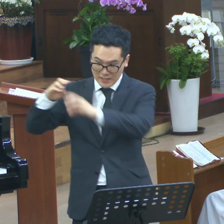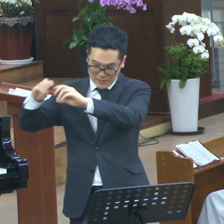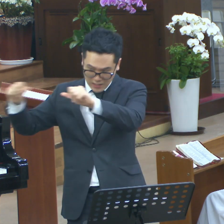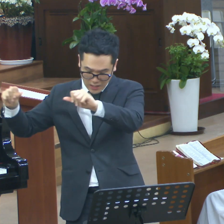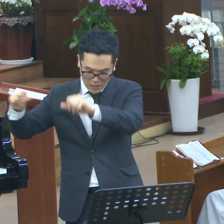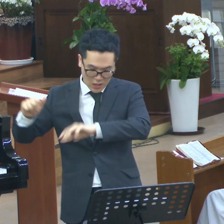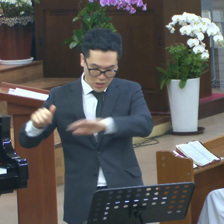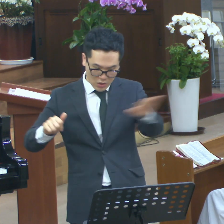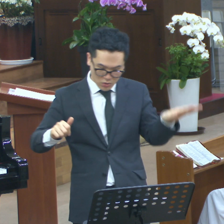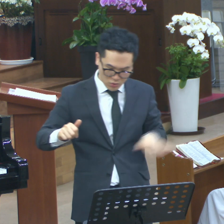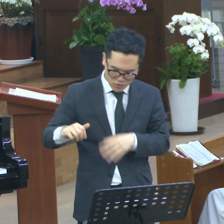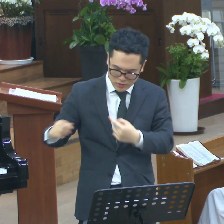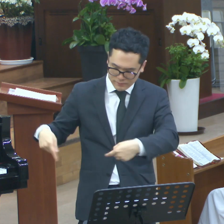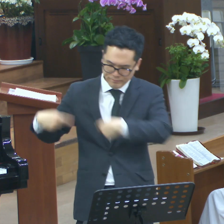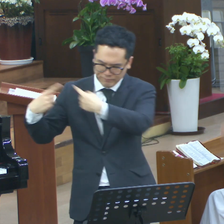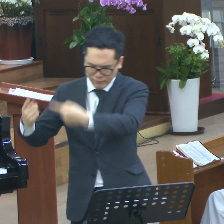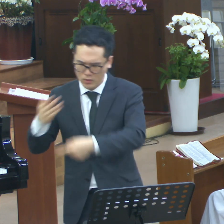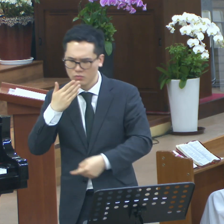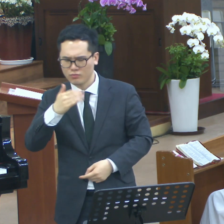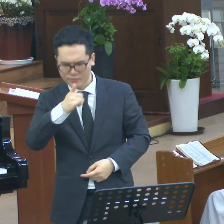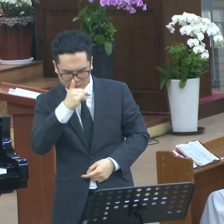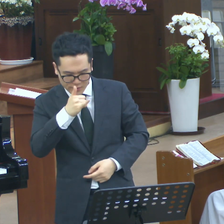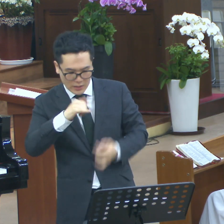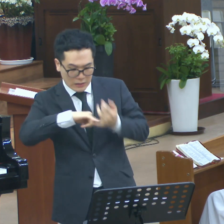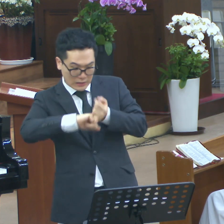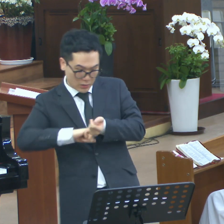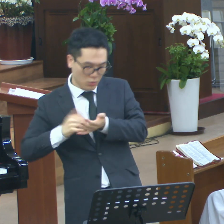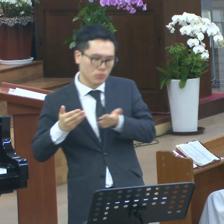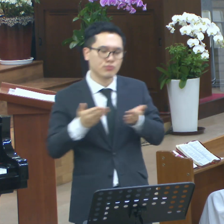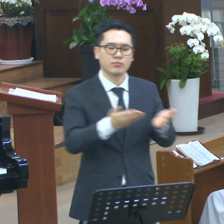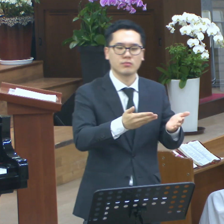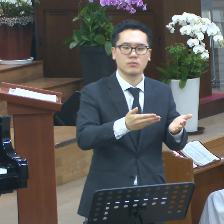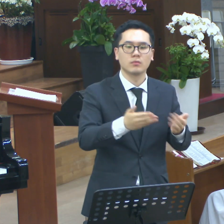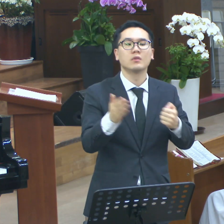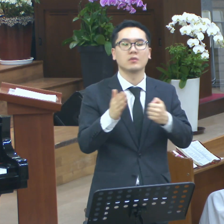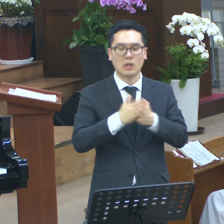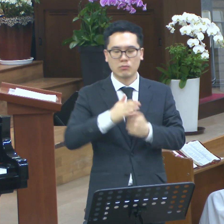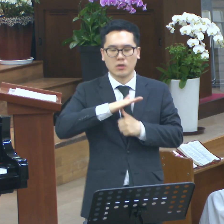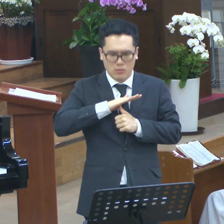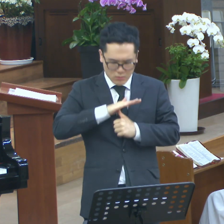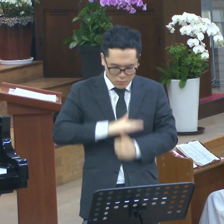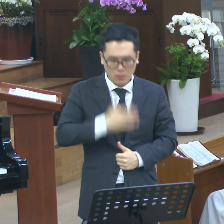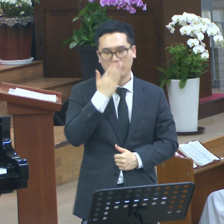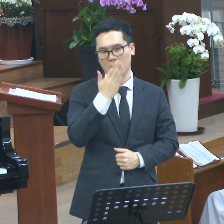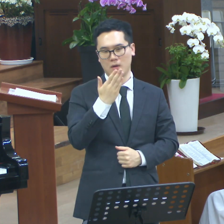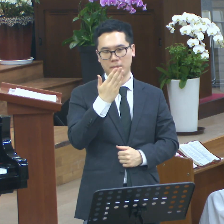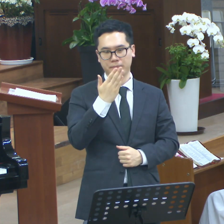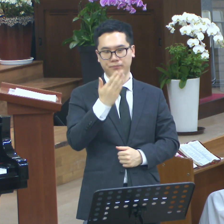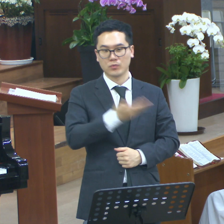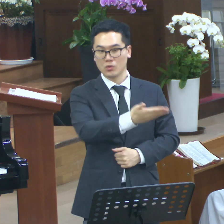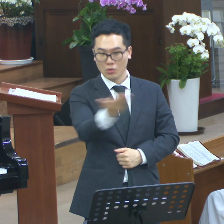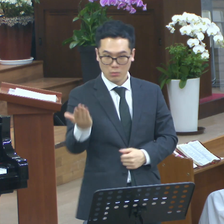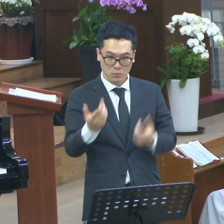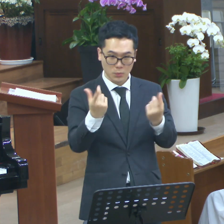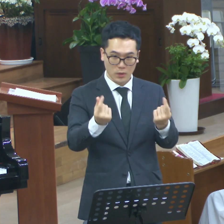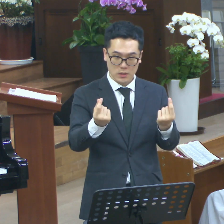마찬가지예요. 하나님께서 우리에게 내세의 영광을 마련해 주셨다는 그 말씀이 소망이 되고 그 말씀이 있기